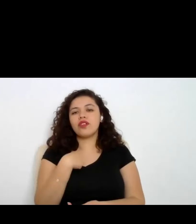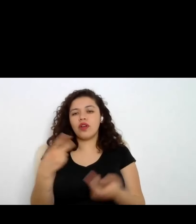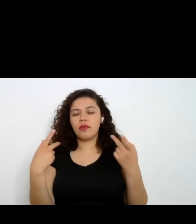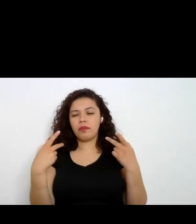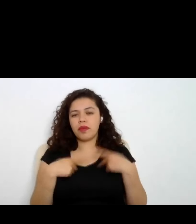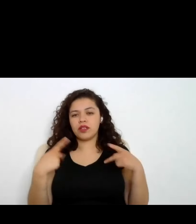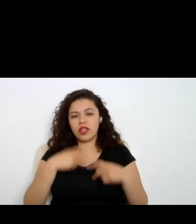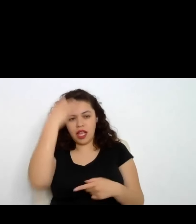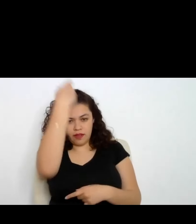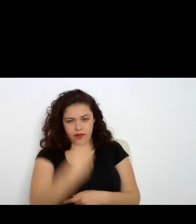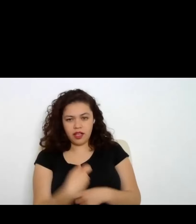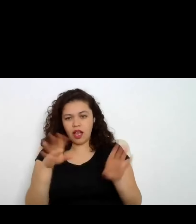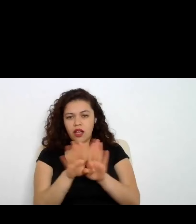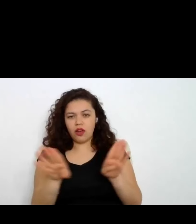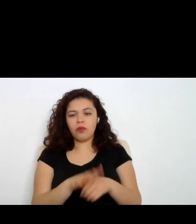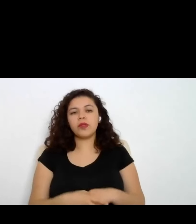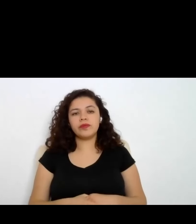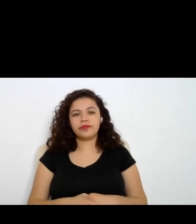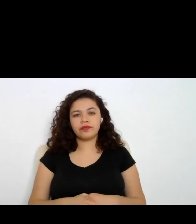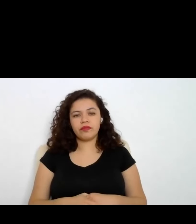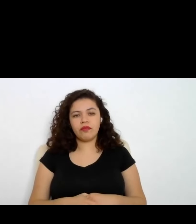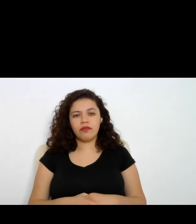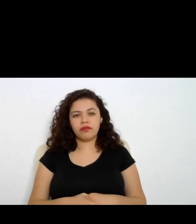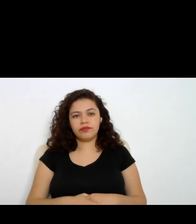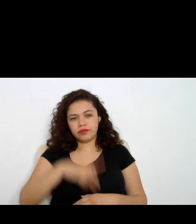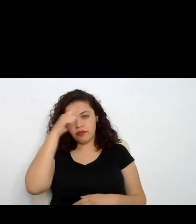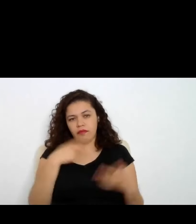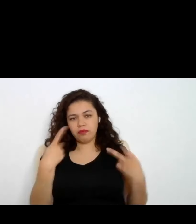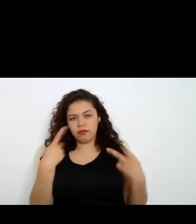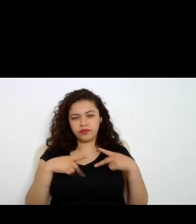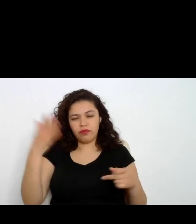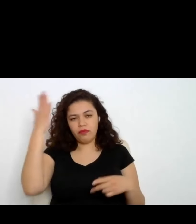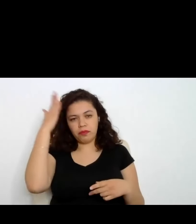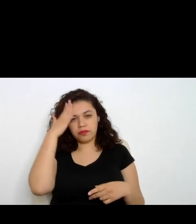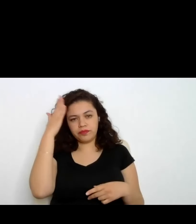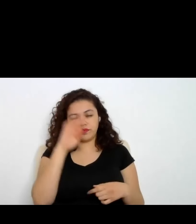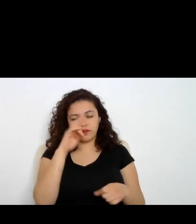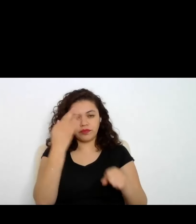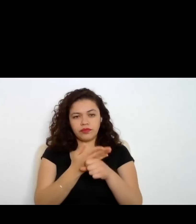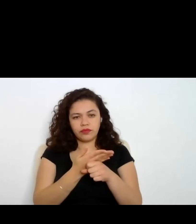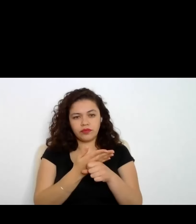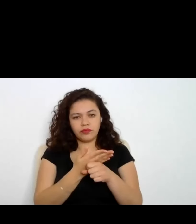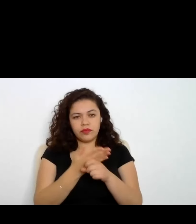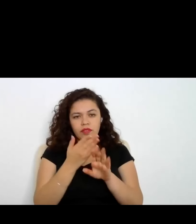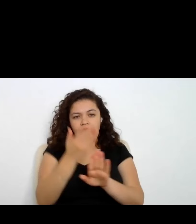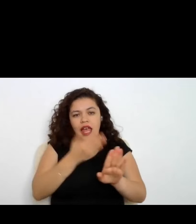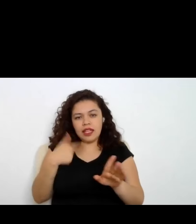consentimiento por parte de los titulares y esto previo al